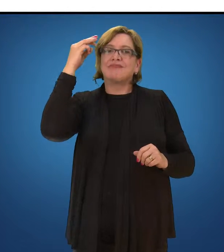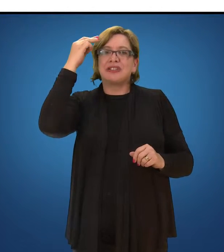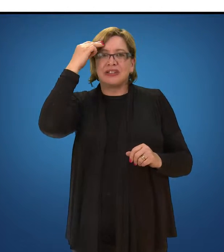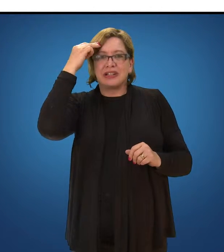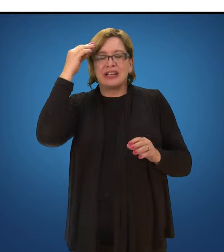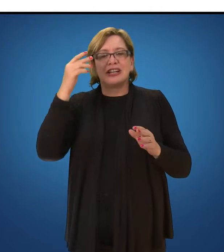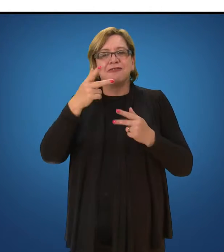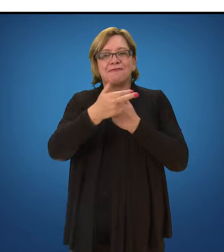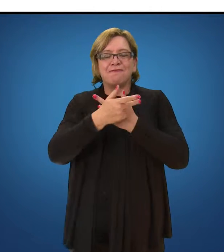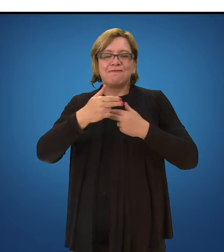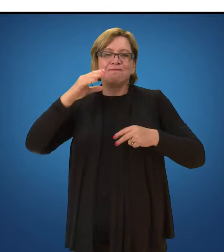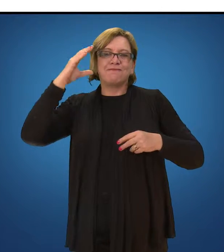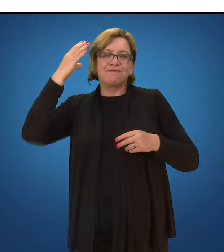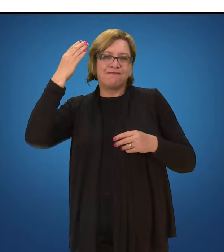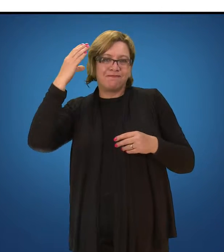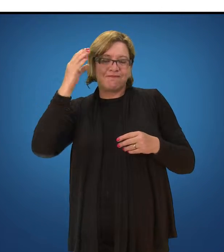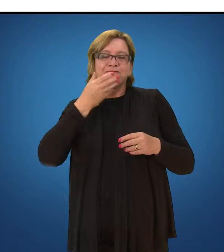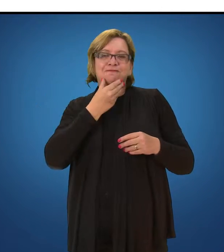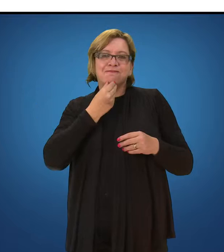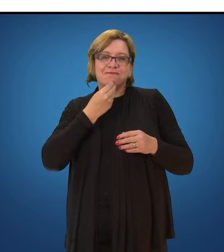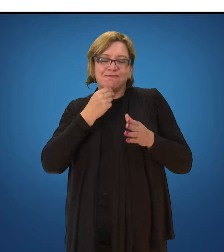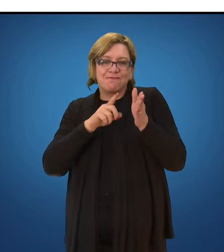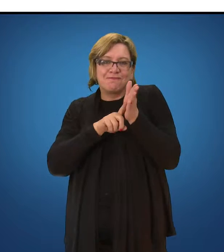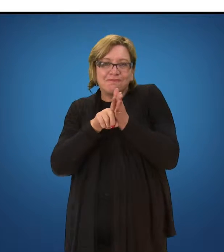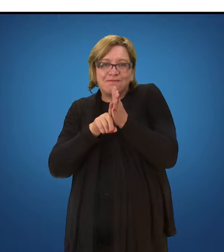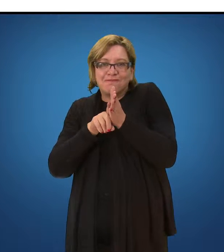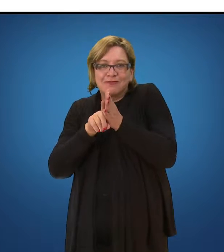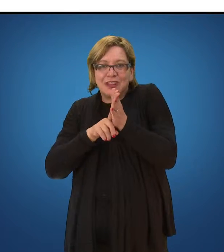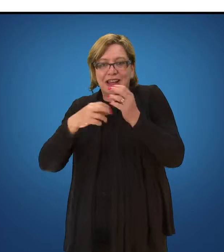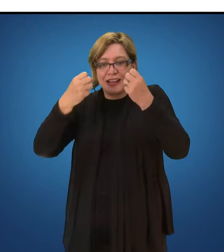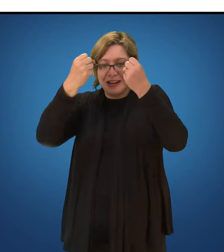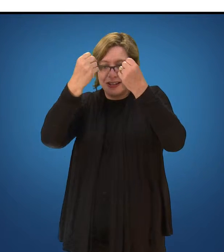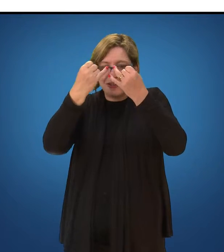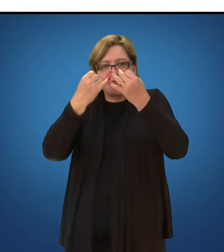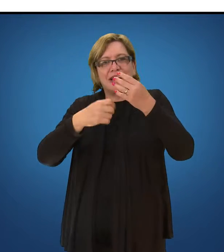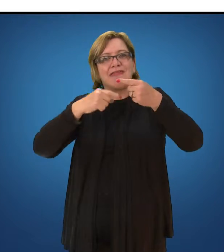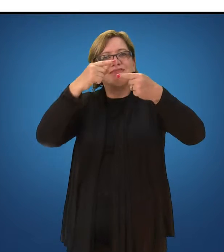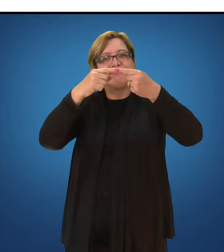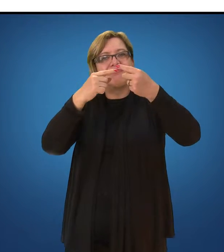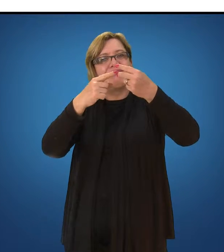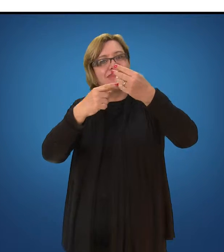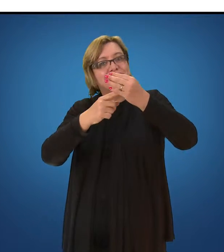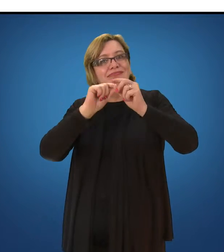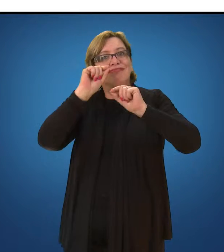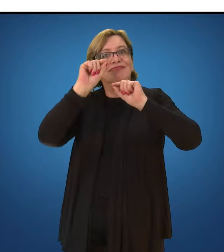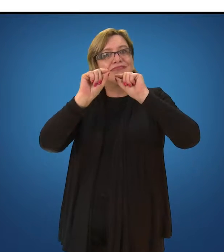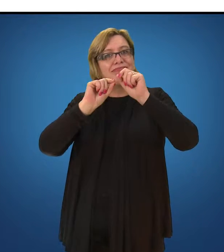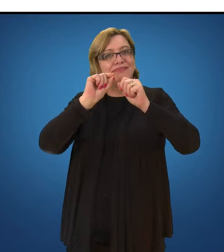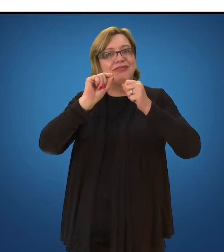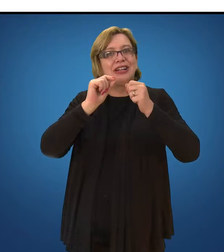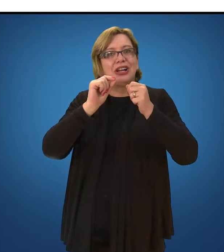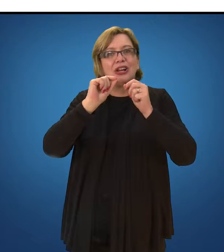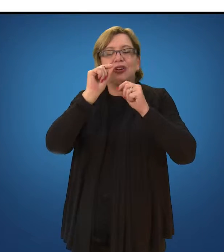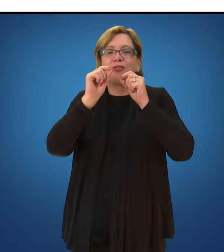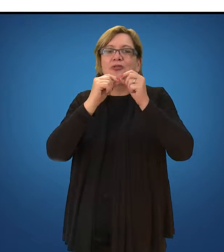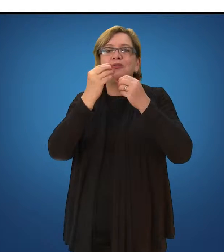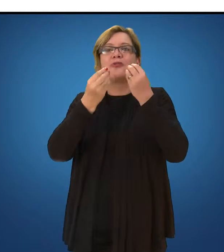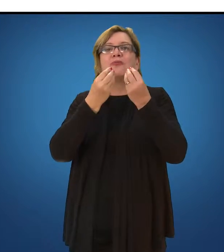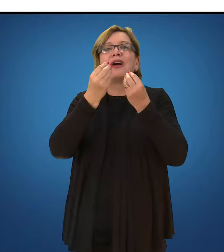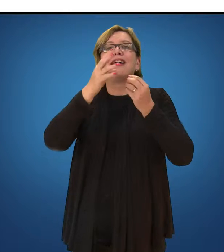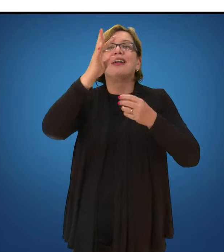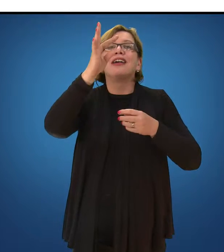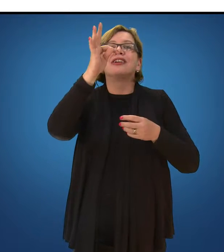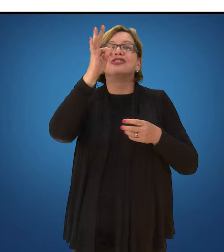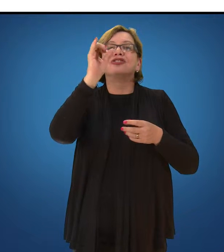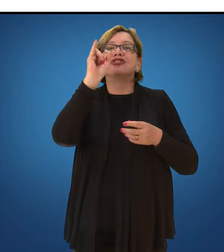tendem a distinguir os vários elementos através de uma classificação dos tipos de memória que nós